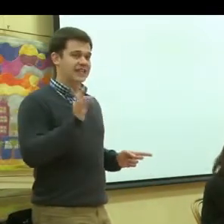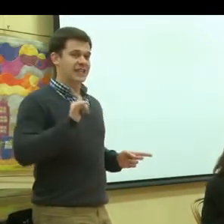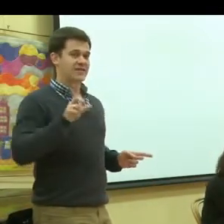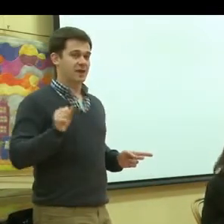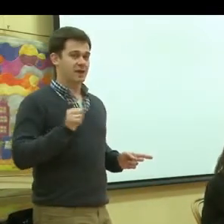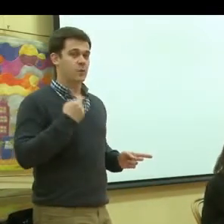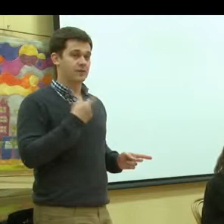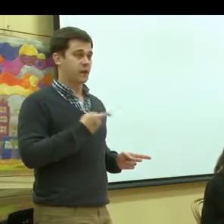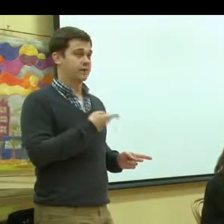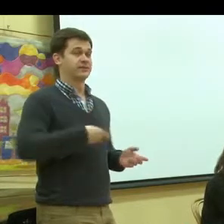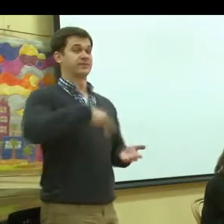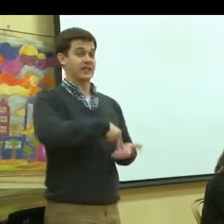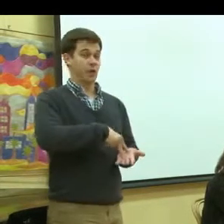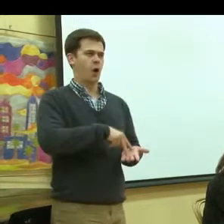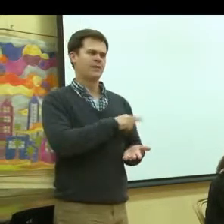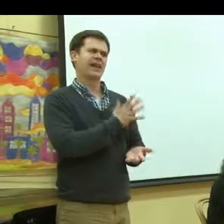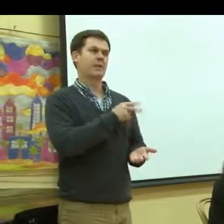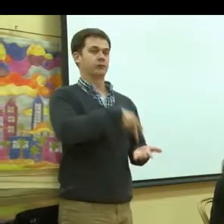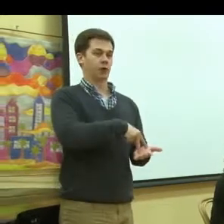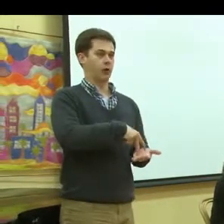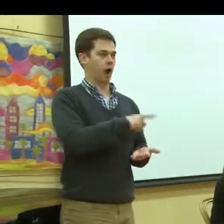Sylwia. Krystian wstał i pewnie zostanie w takiej pozycji.